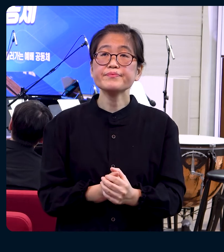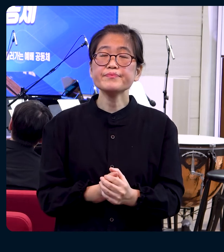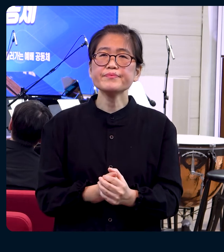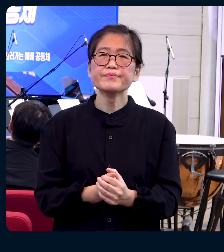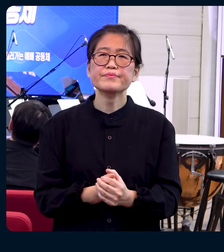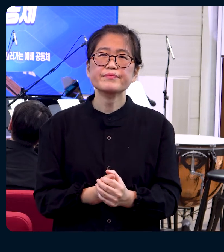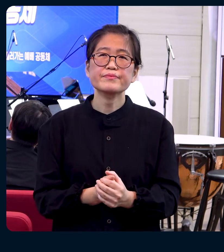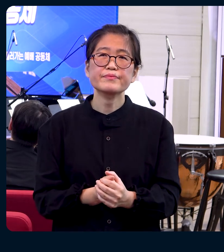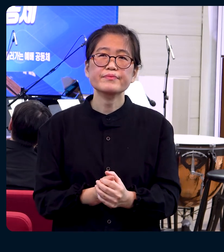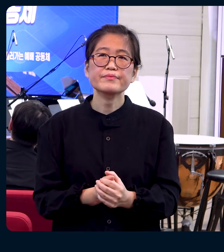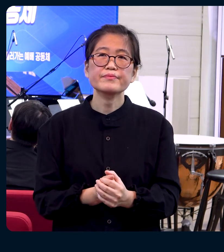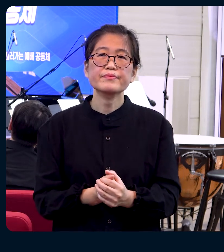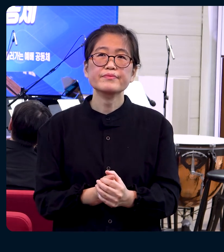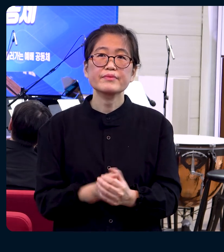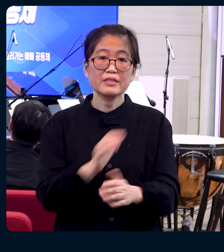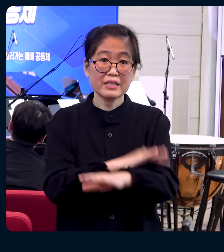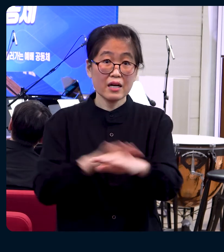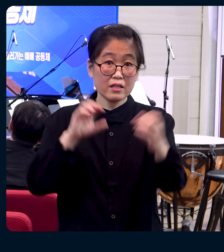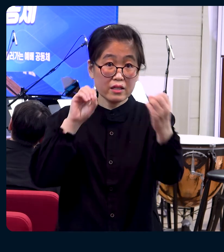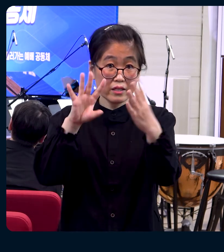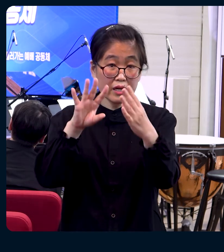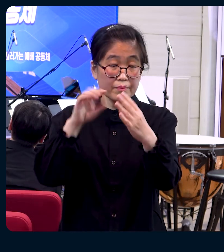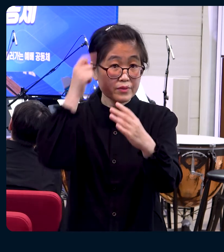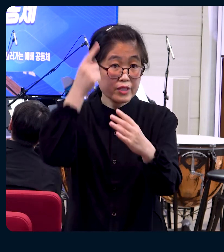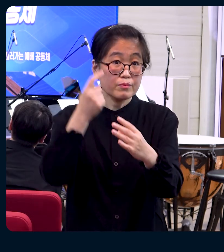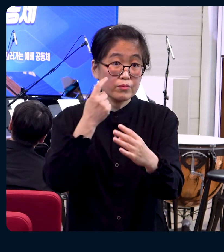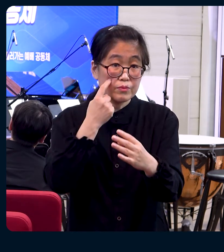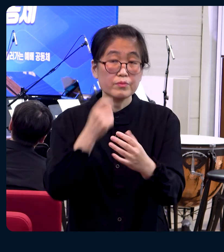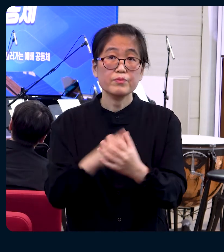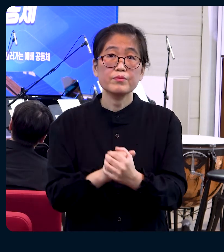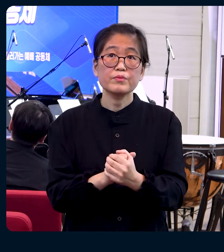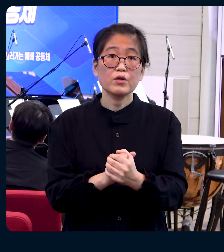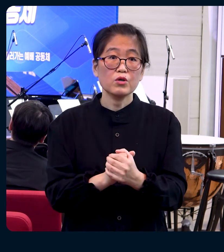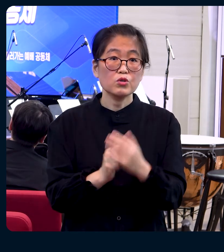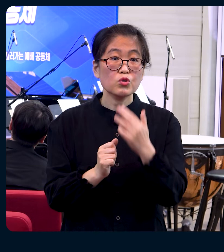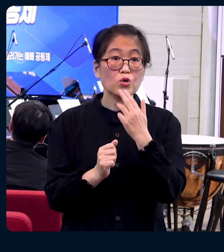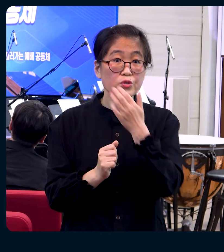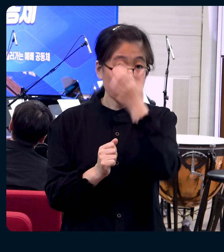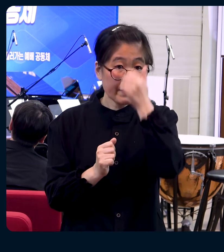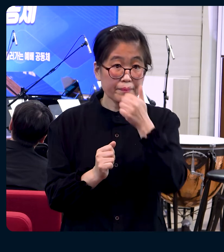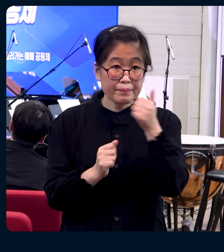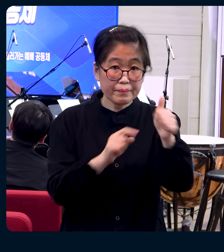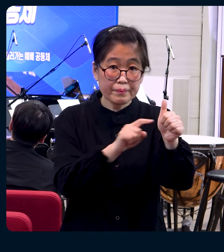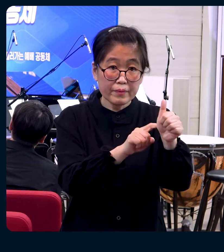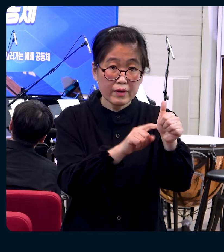마지막 나누려고 하는 것은 이것입니다. 잘 대답하시기 바랍니다. 요셉은